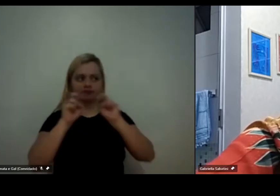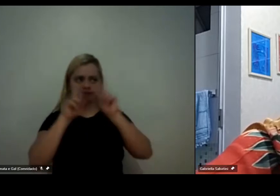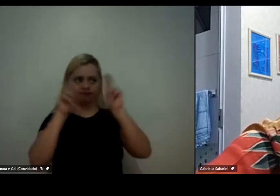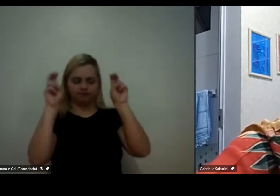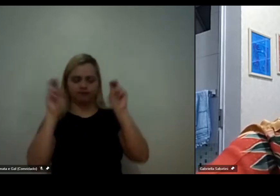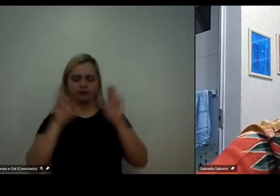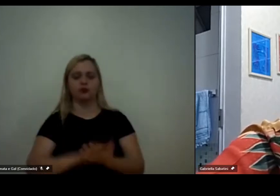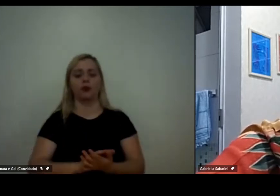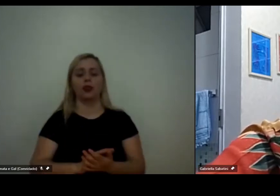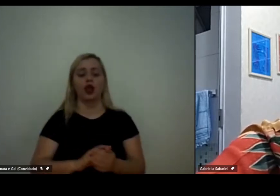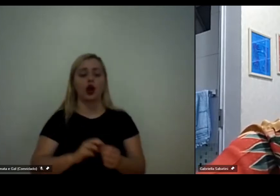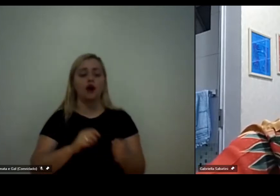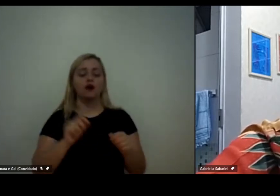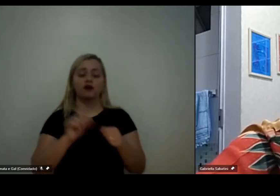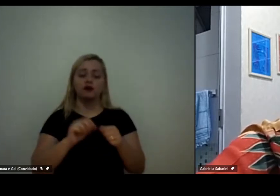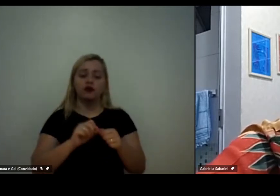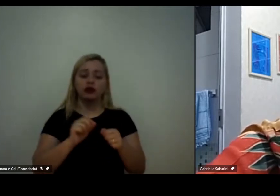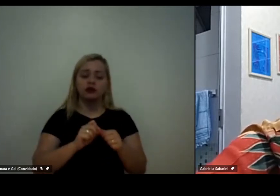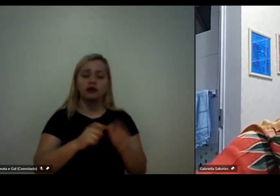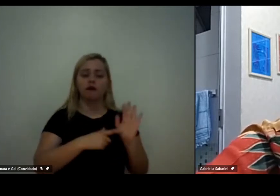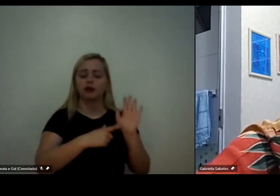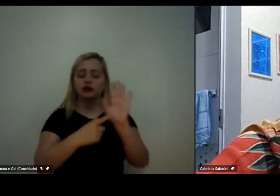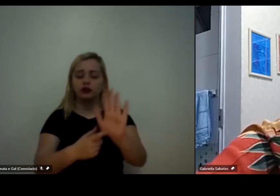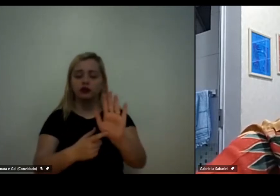de produzir representações